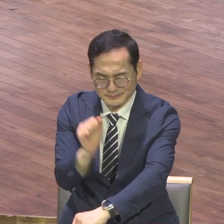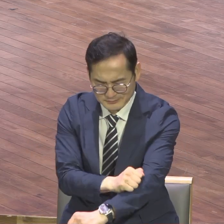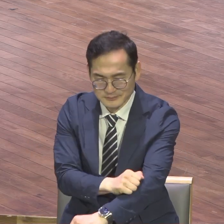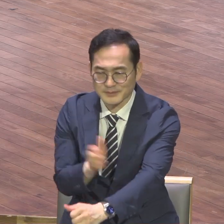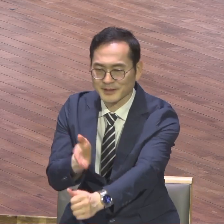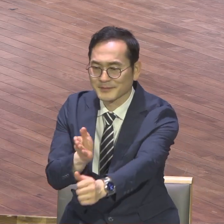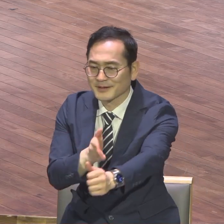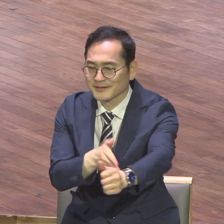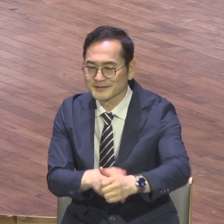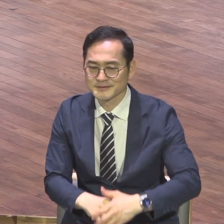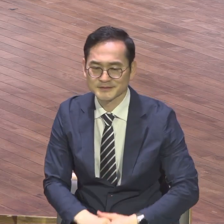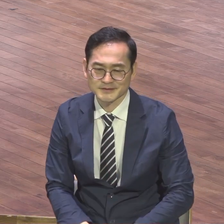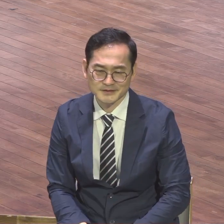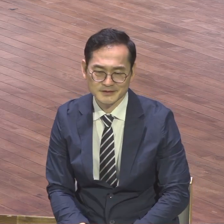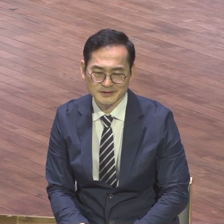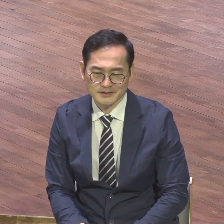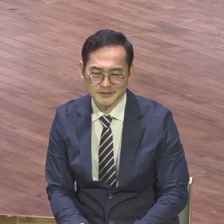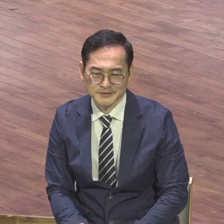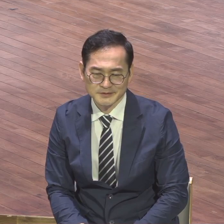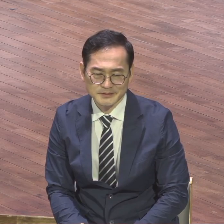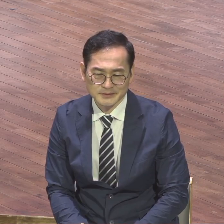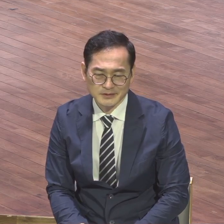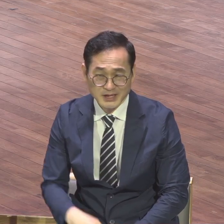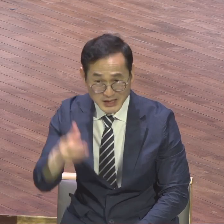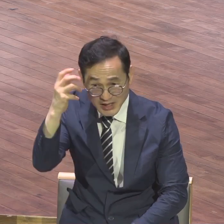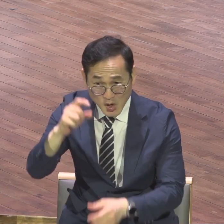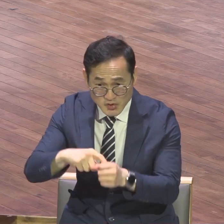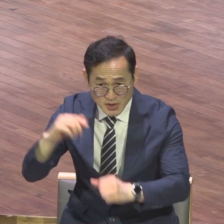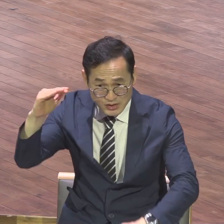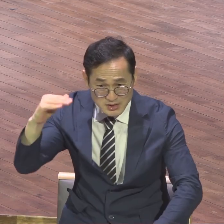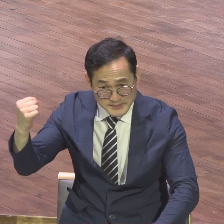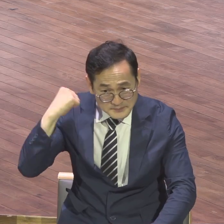사역. 그만큼 이들이 뭐 영적 수준이 있었어요.